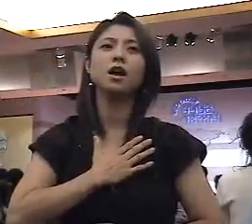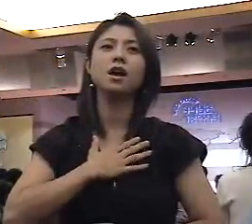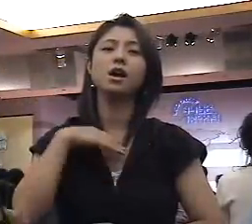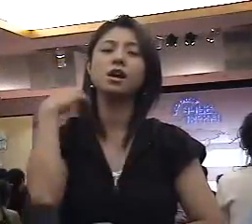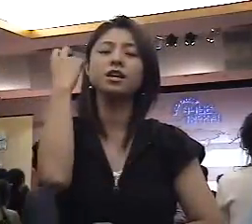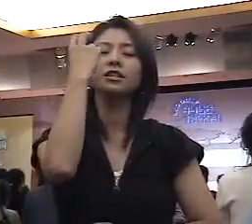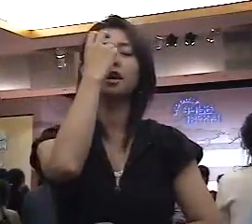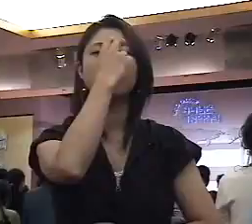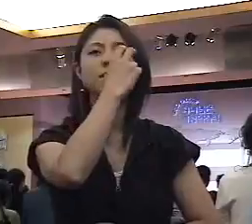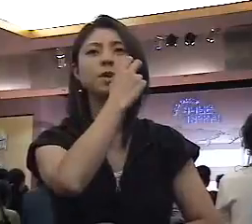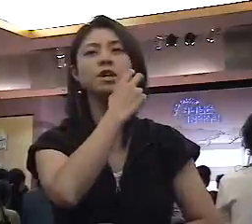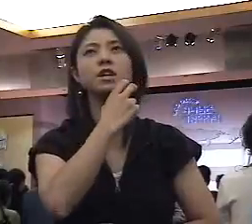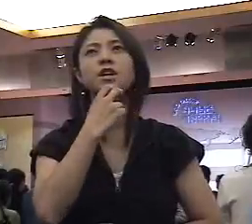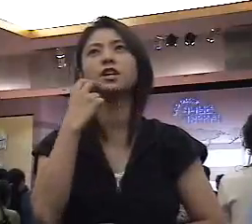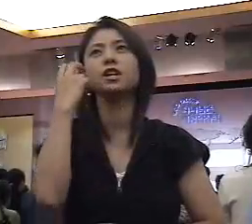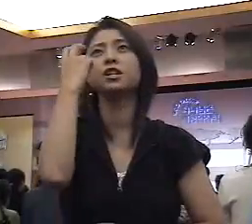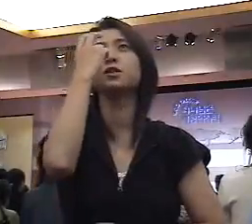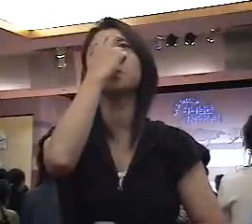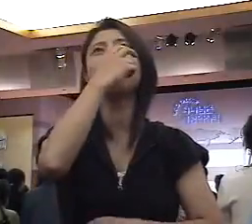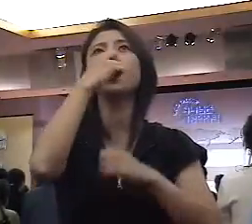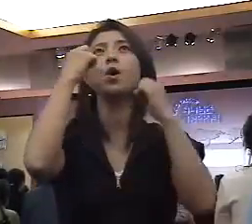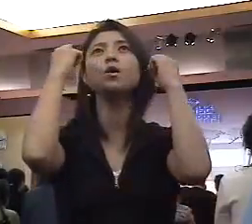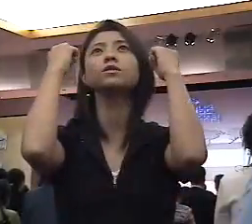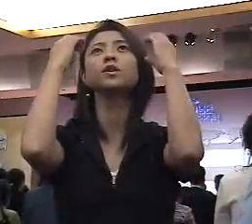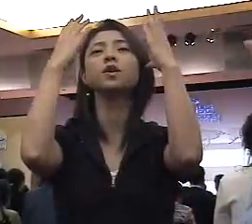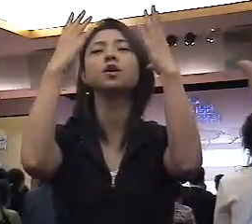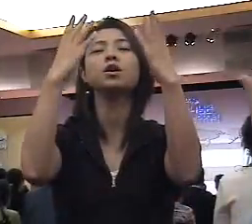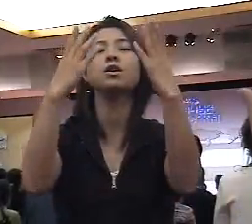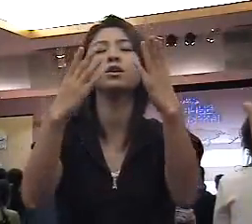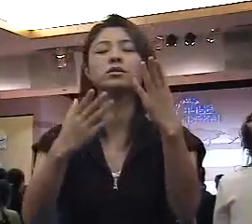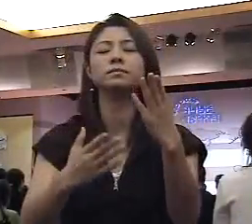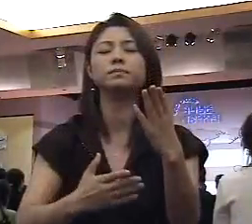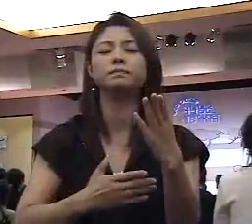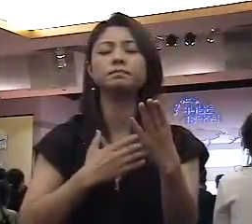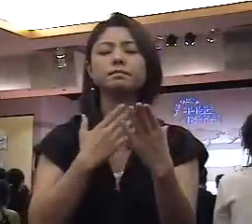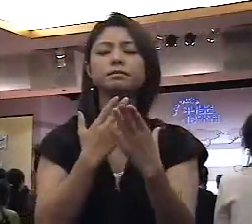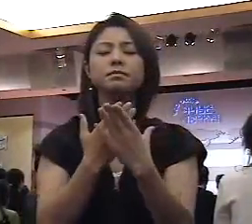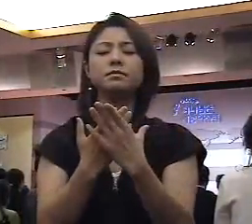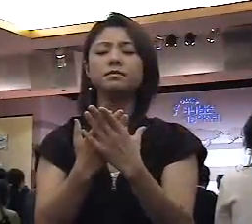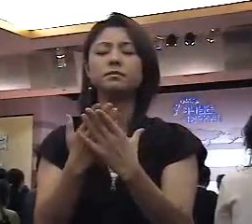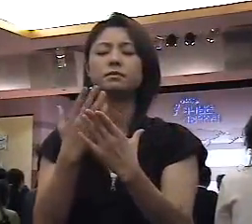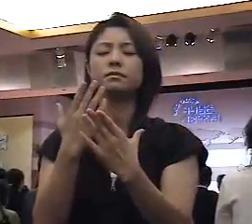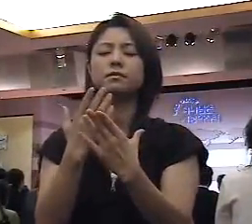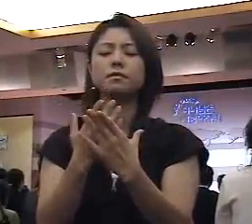날 살피소서.